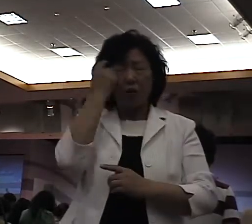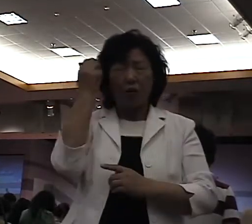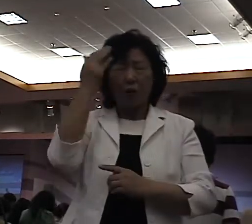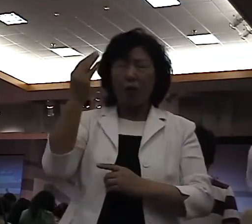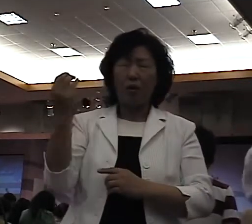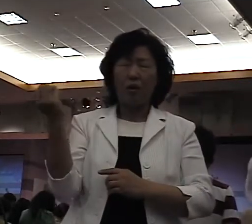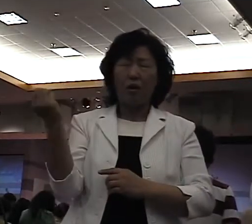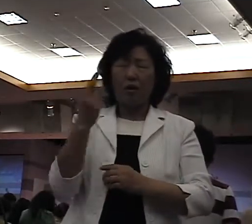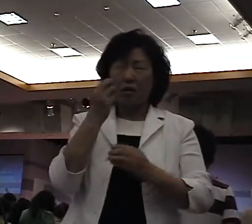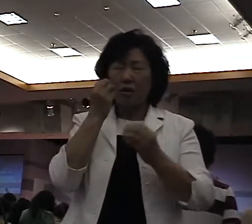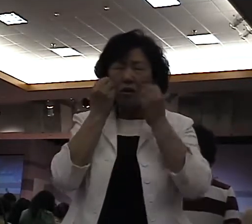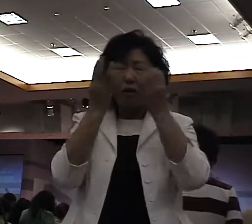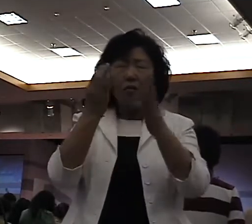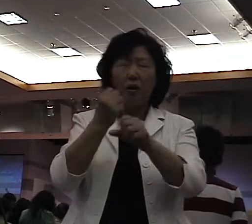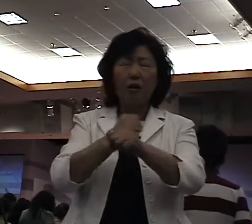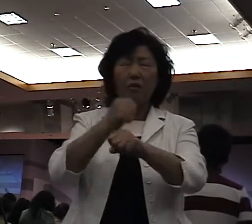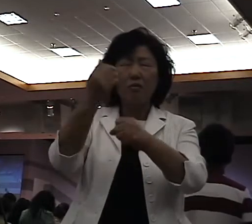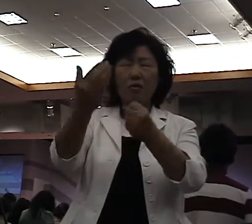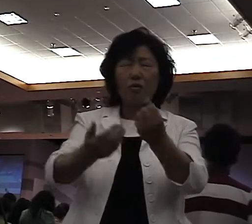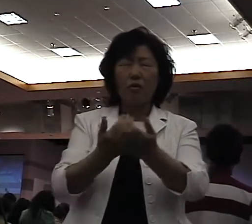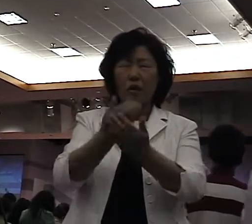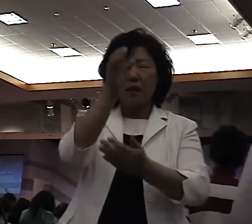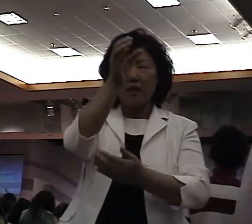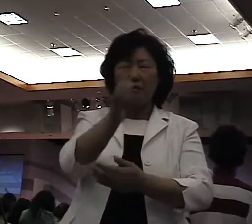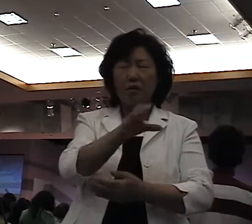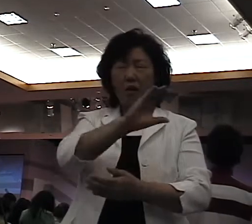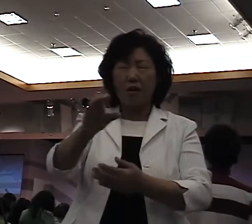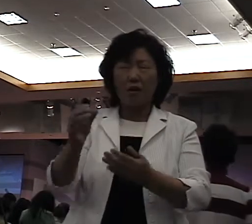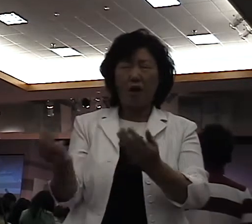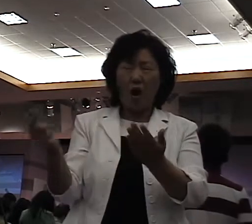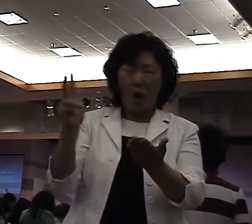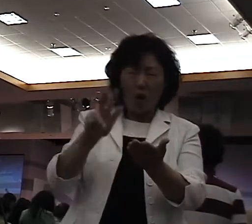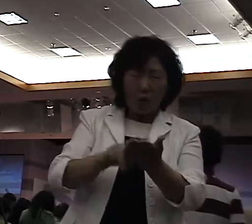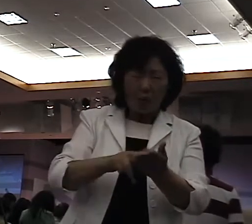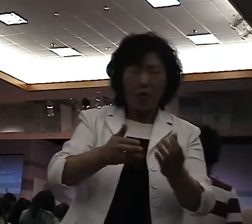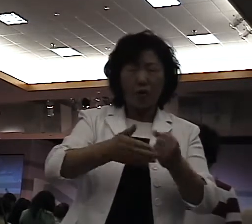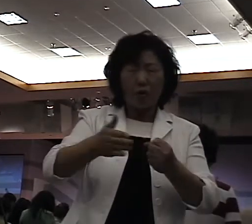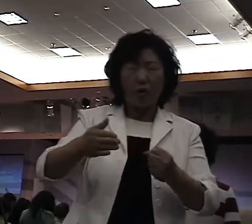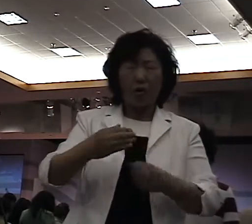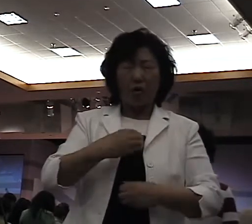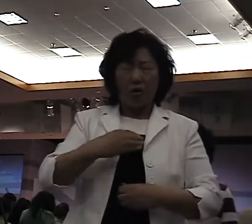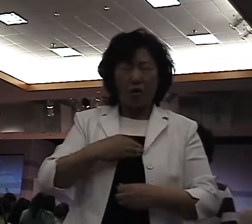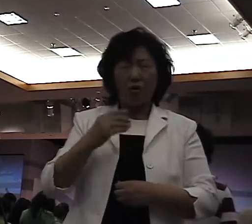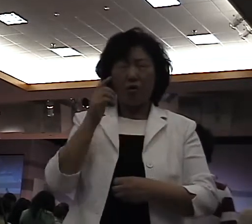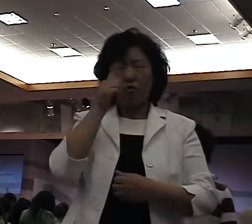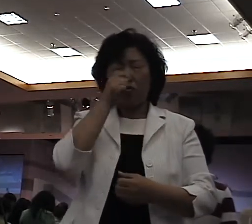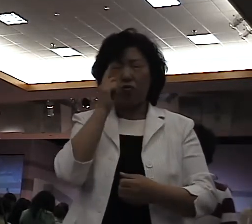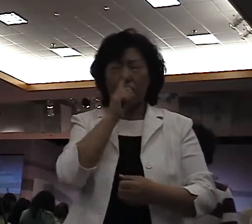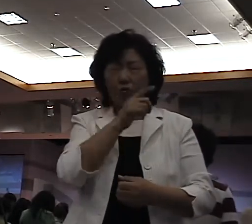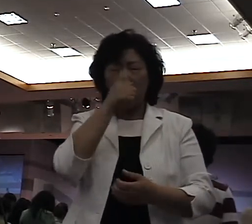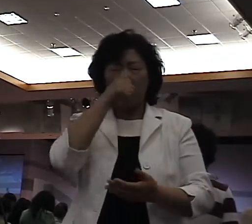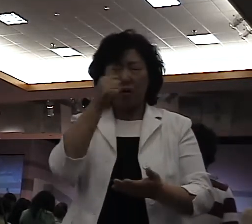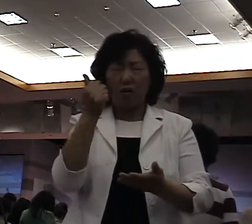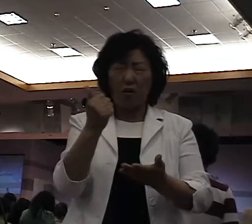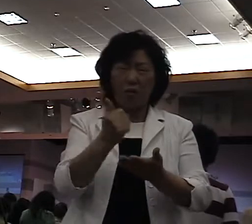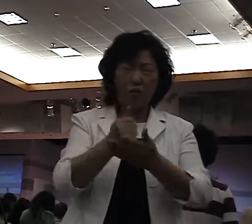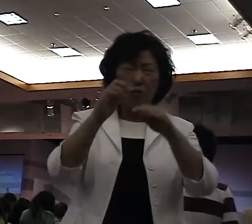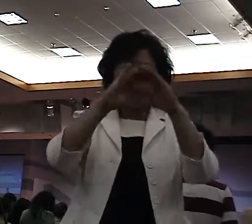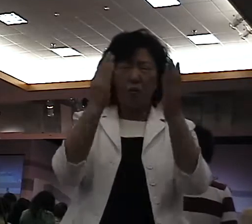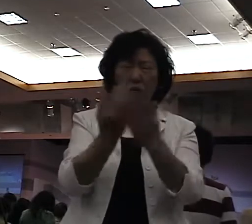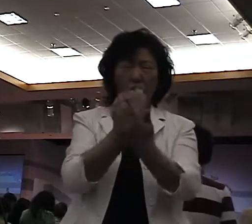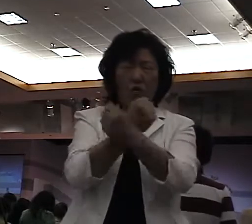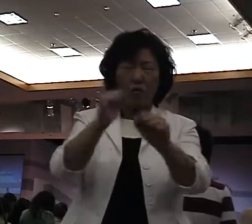주심을 믿고 십자가에 엎드려오니 저희들의 모든 허물과 죄악을 용서하여 주시옵소서. 진정으로